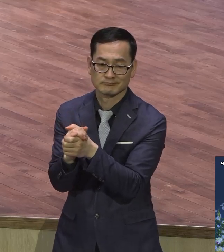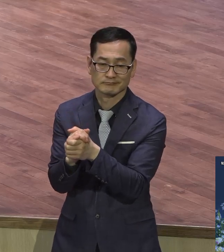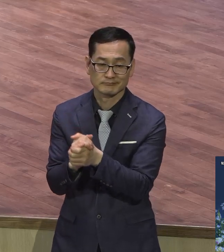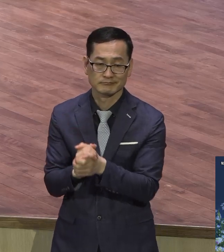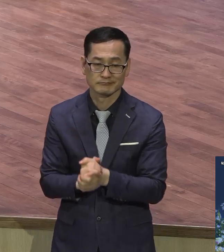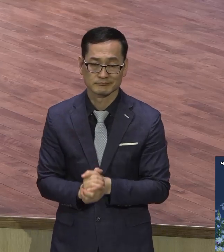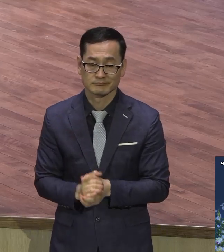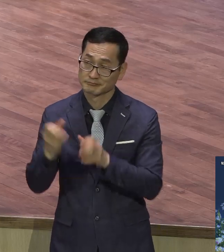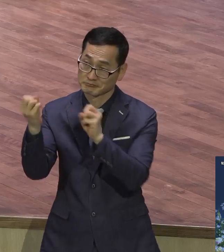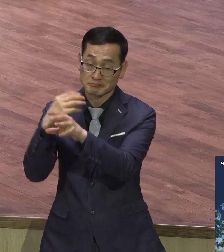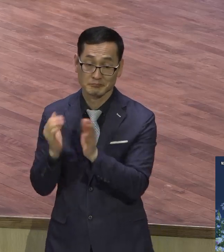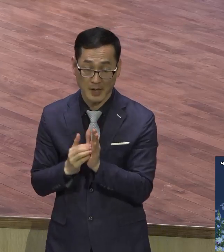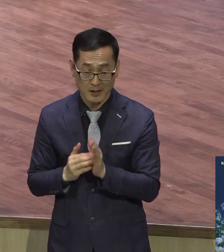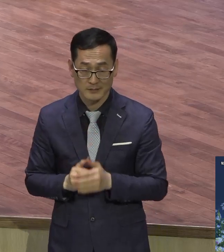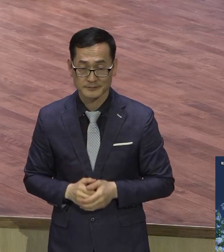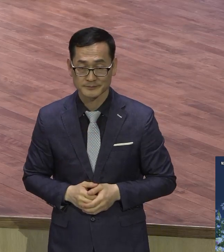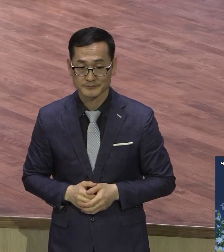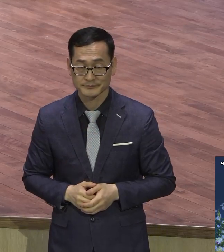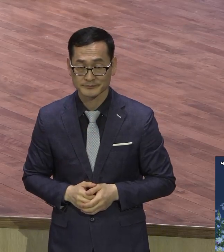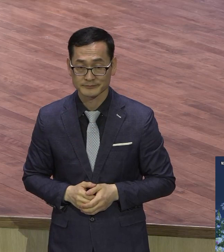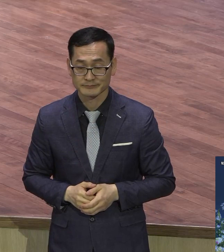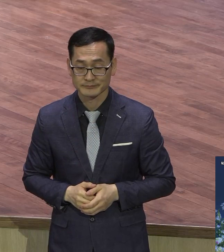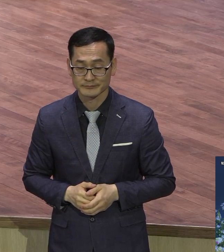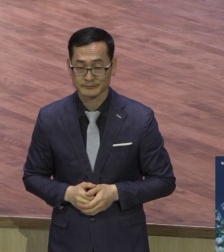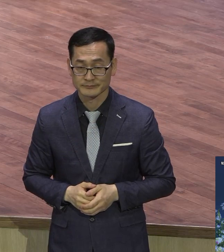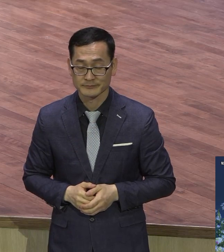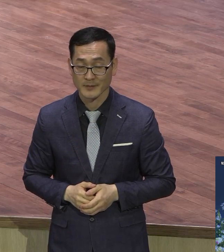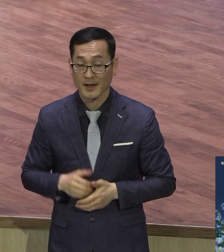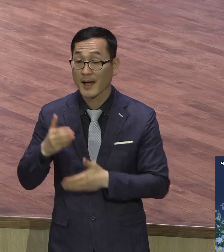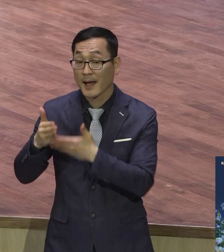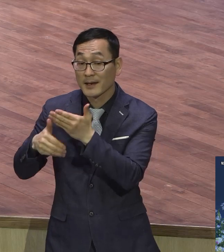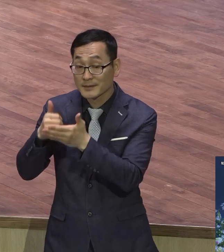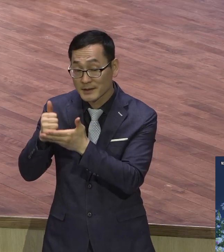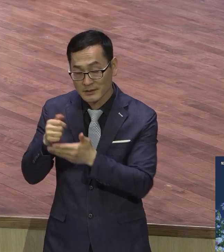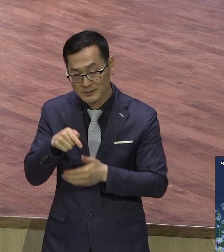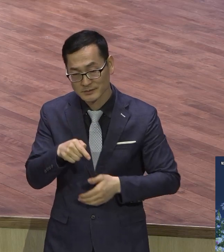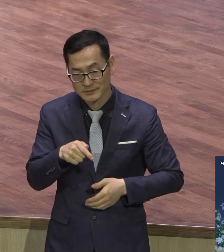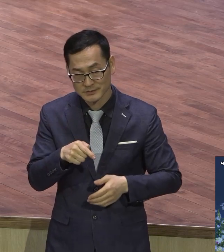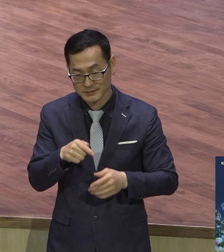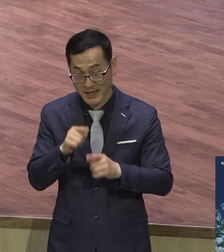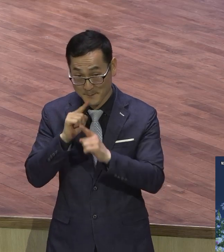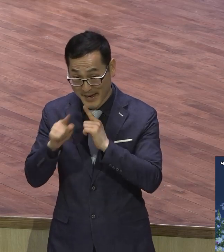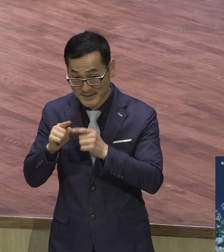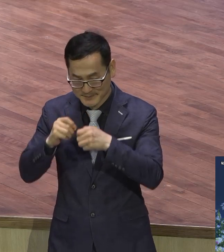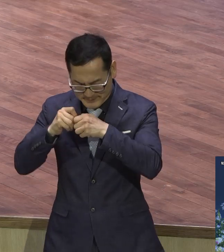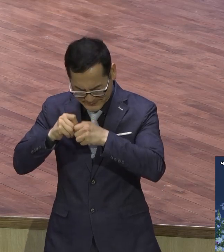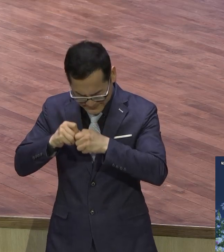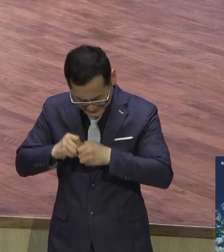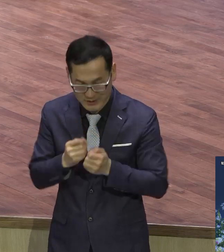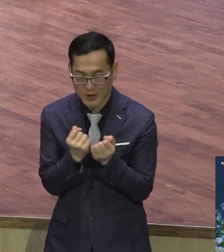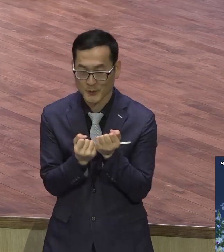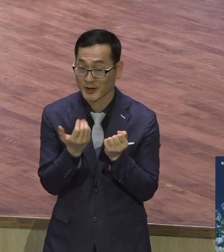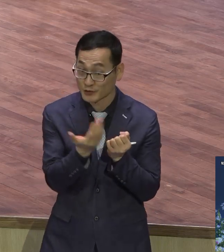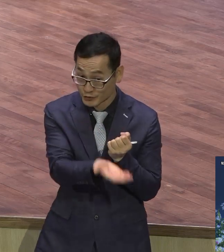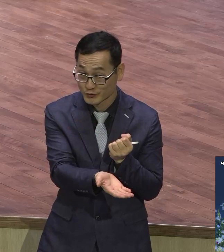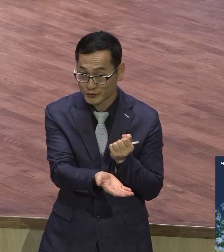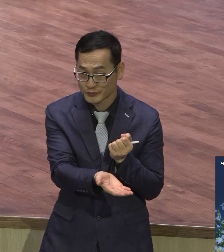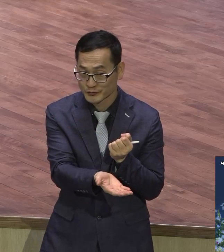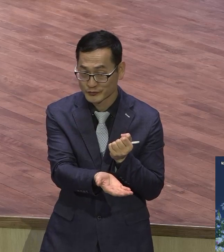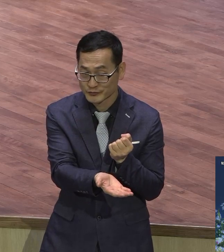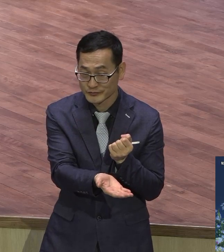그래서 하나님께서 이스라엘 백성들이 지킬 구체적인 하나님의 말씀을 제시해 줬는데 그 핵심이